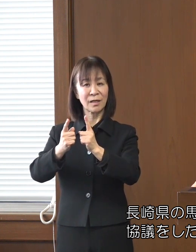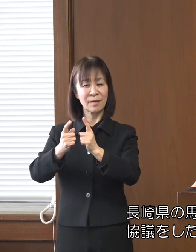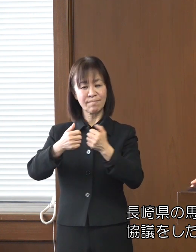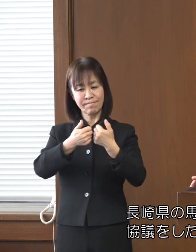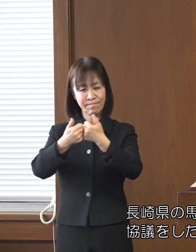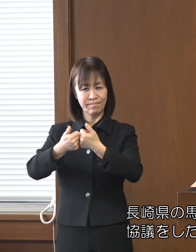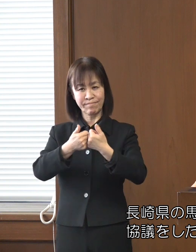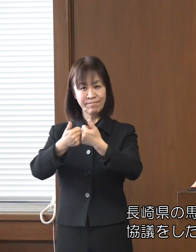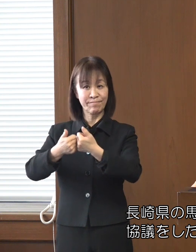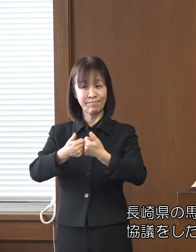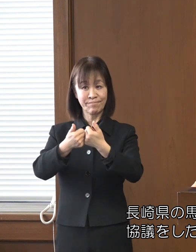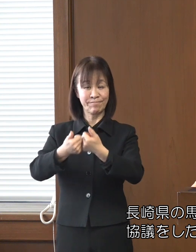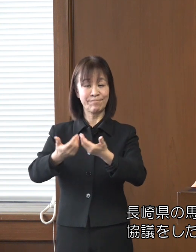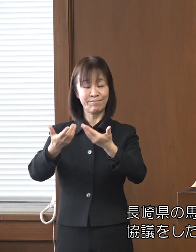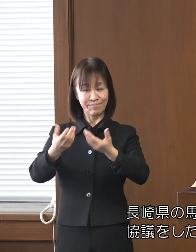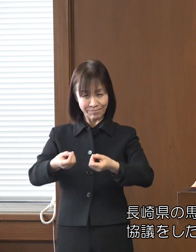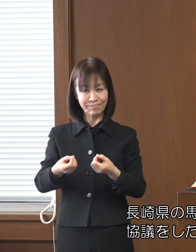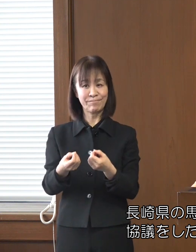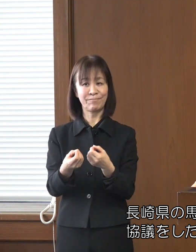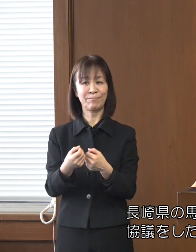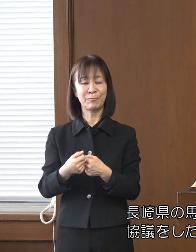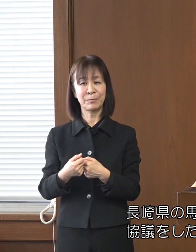協議をしたようでありますけれども、